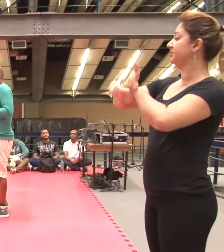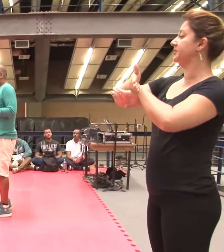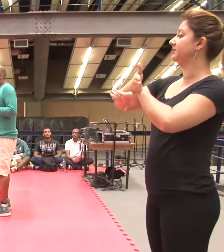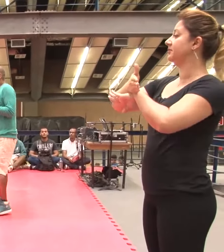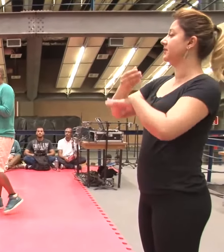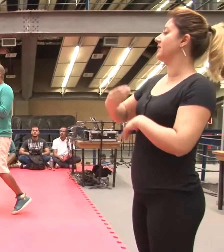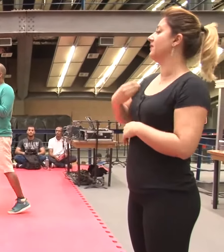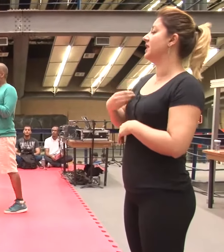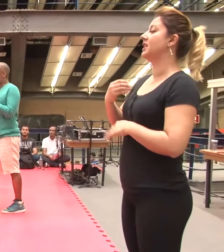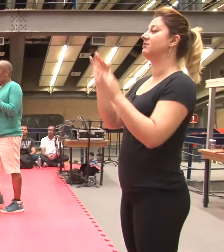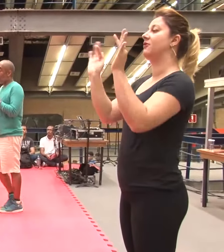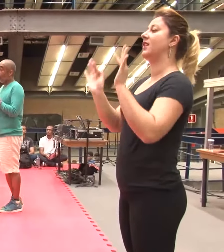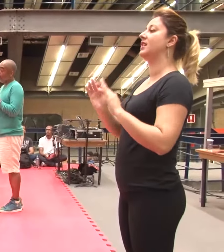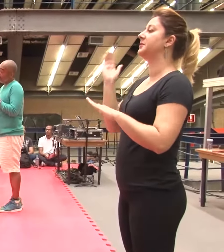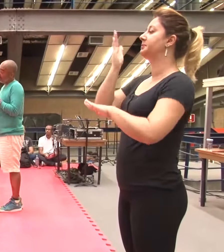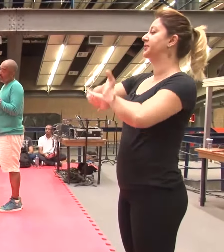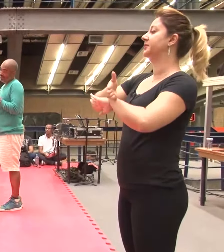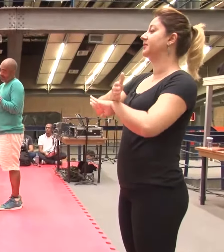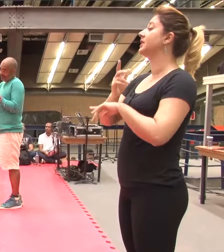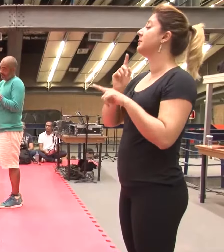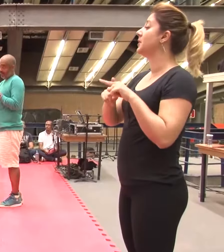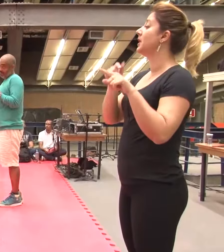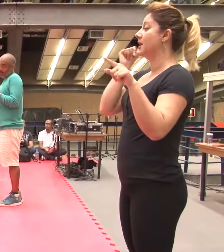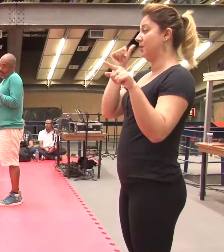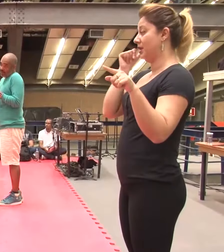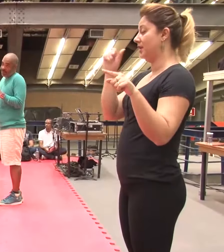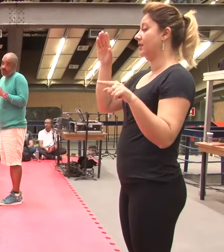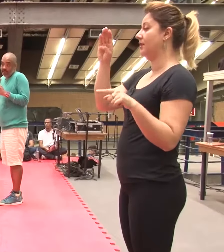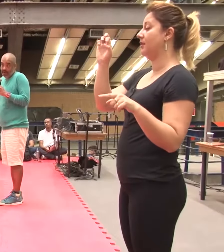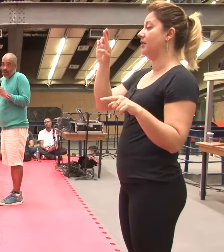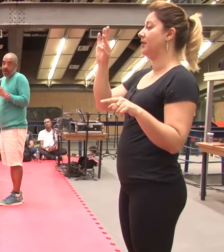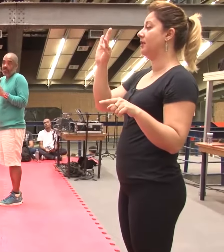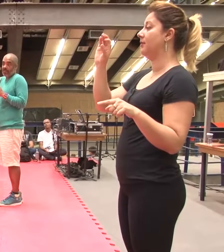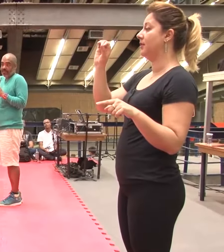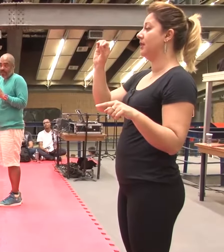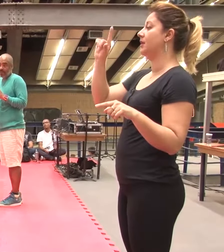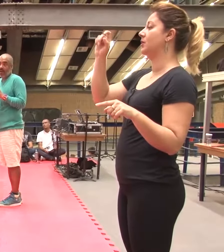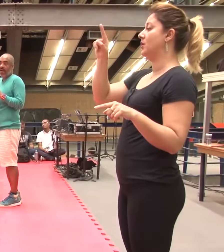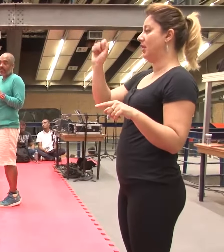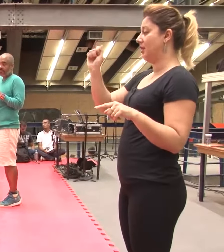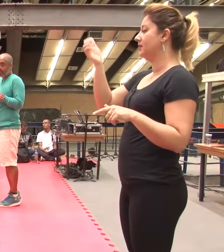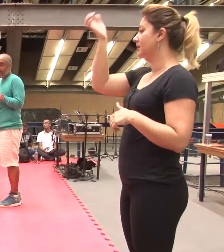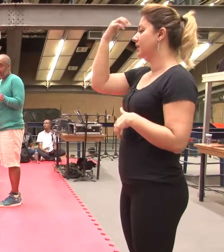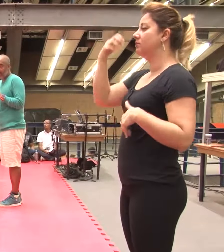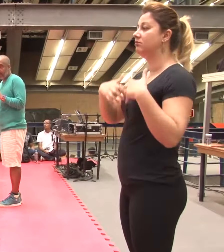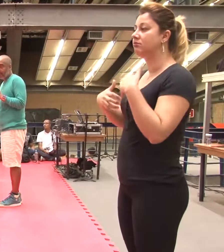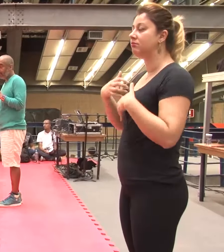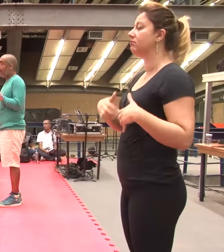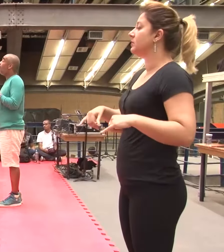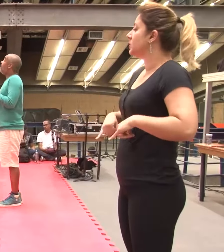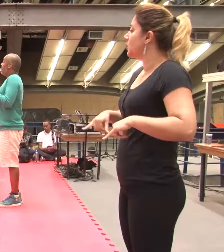A Bertoleza não tinha condições, né, talvez psicológicas, intelectuais, etc, etc,